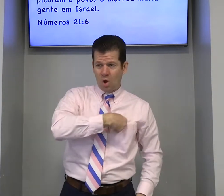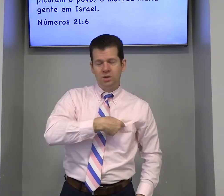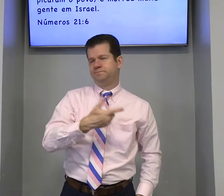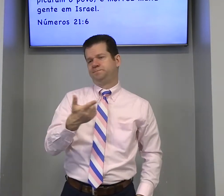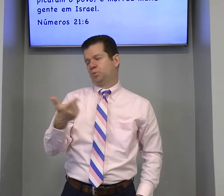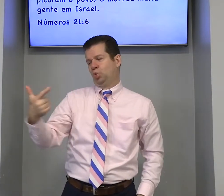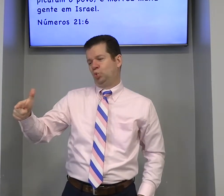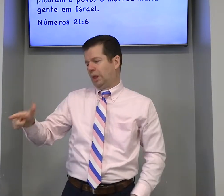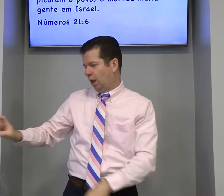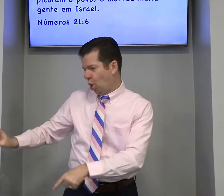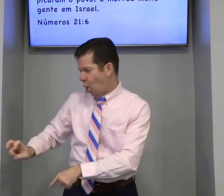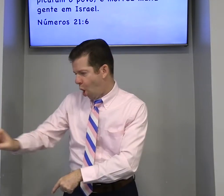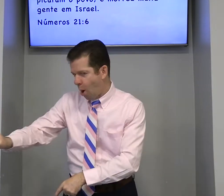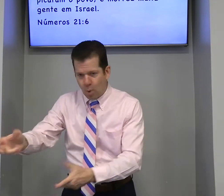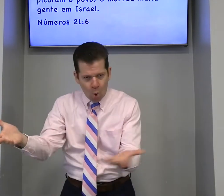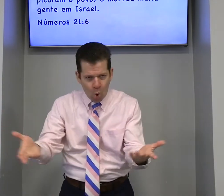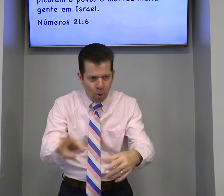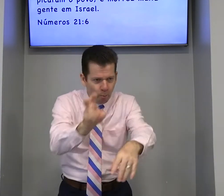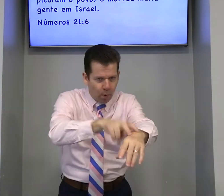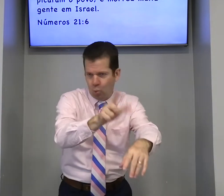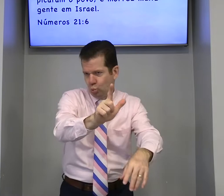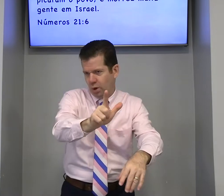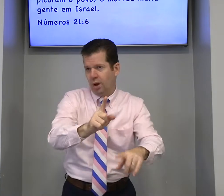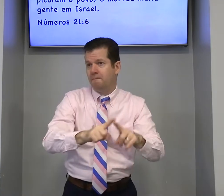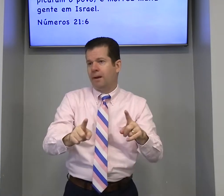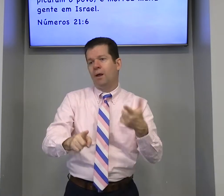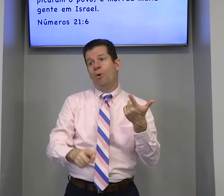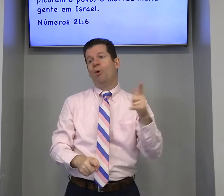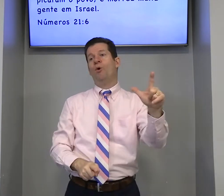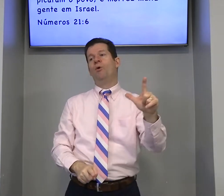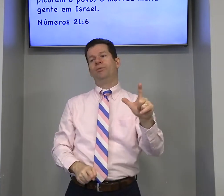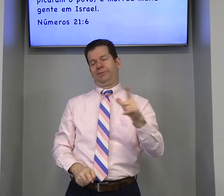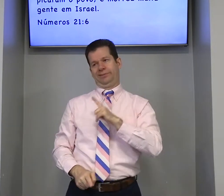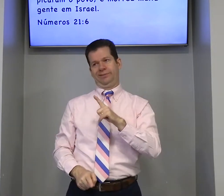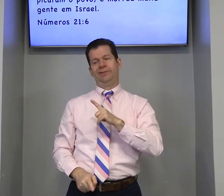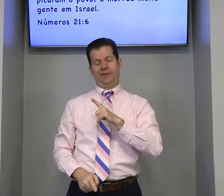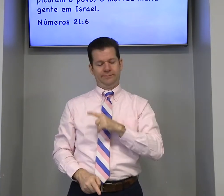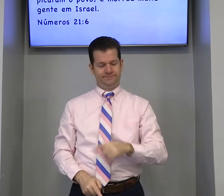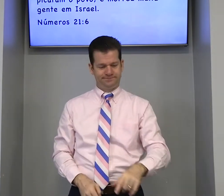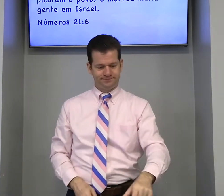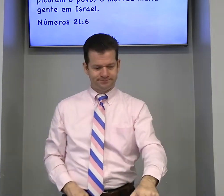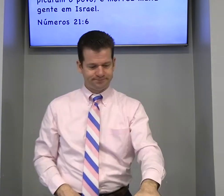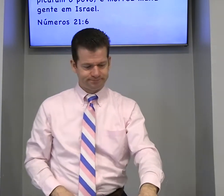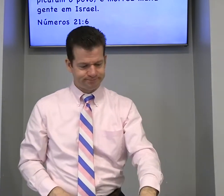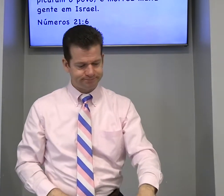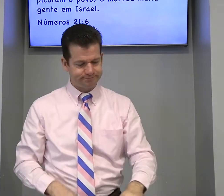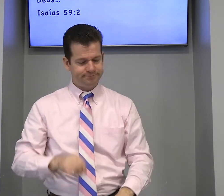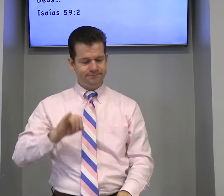Também nós não temos cobra hoje picando, mas tem outro